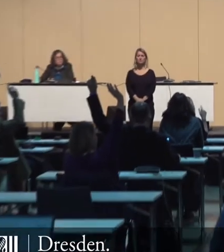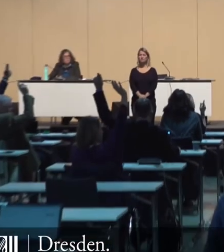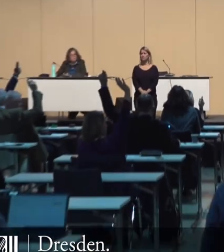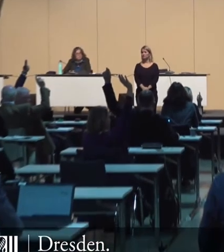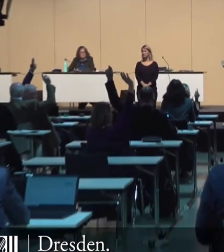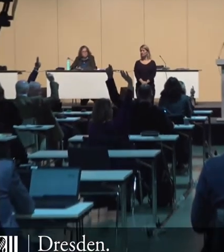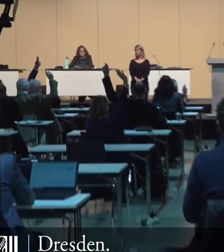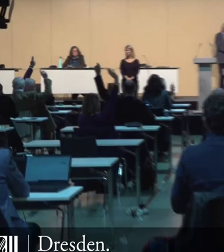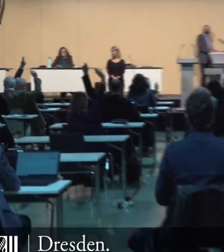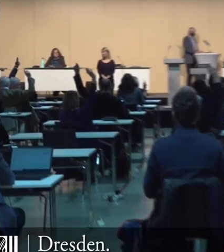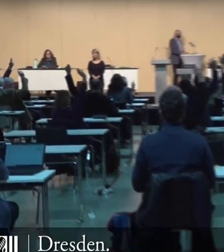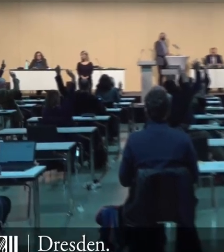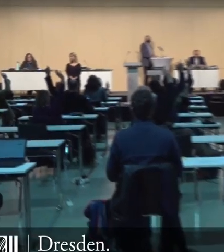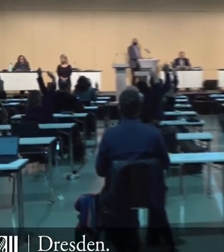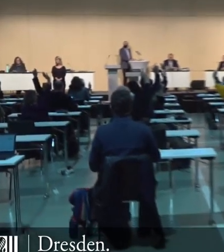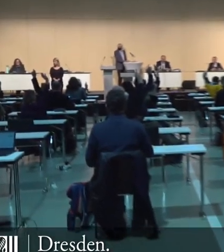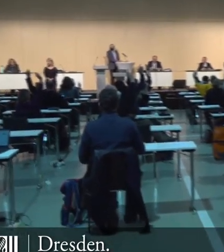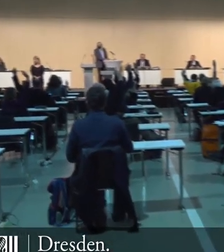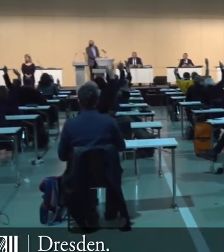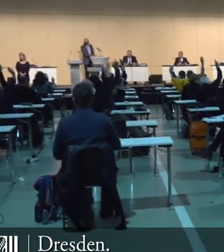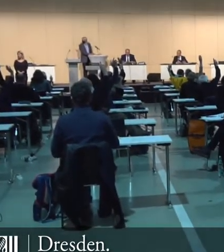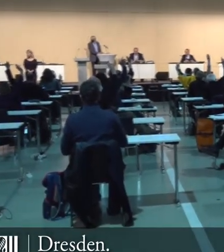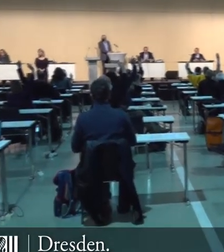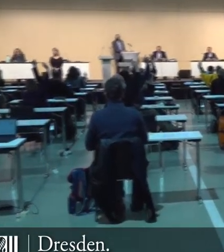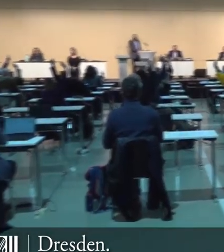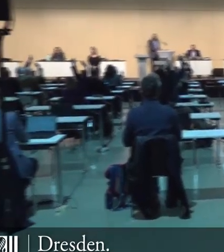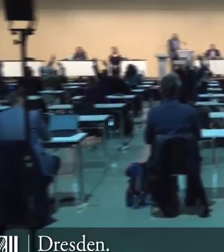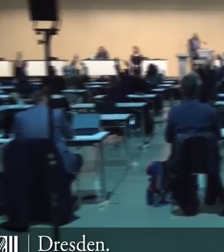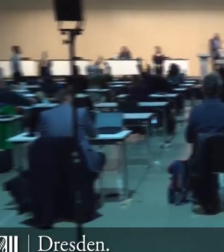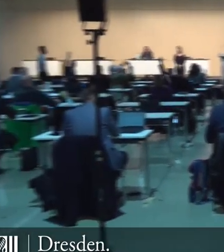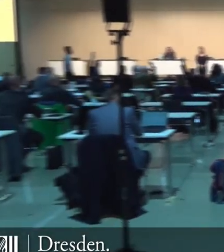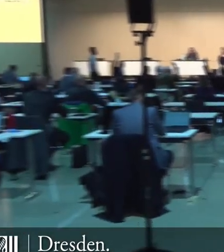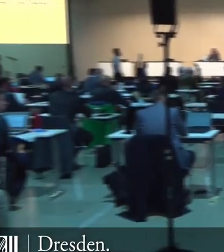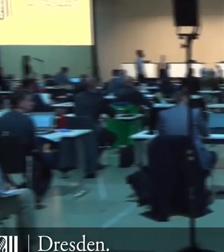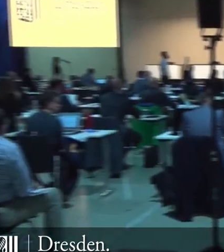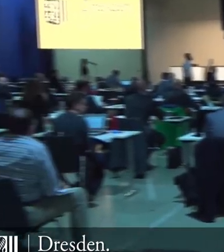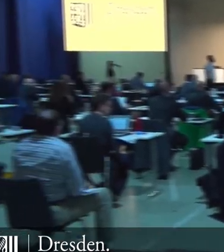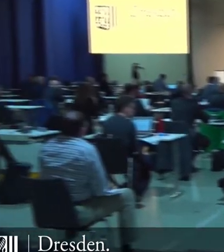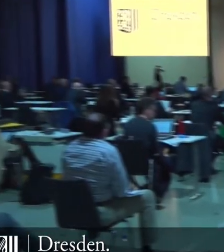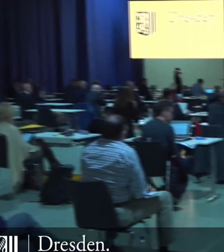Stimmzeichen.